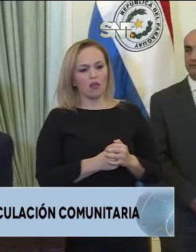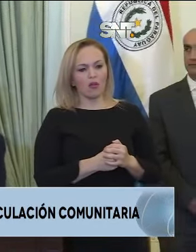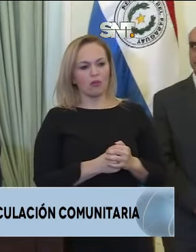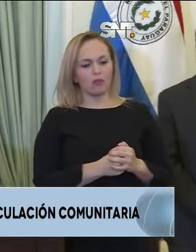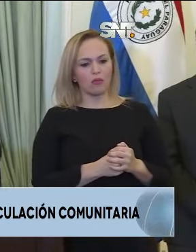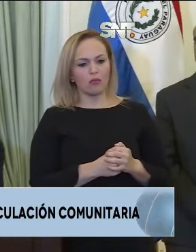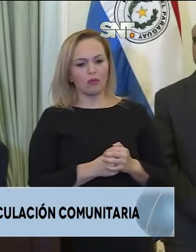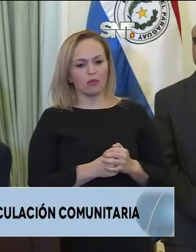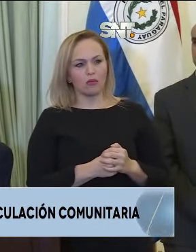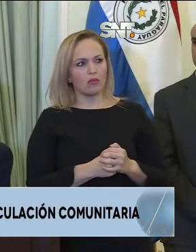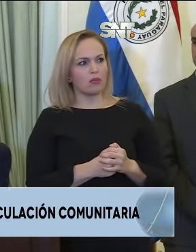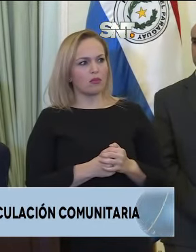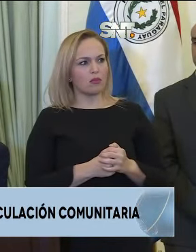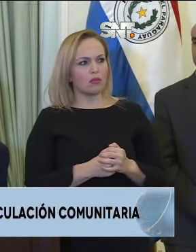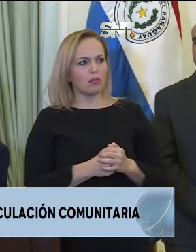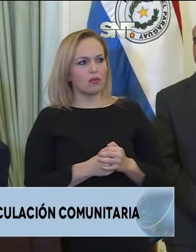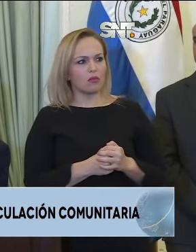Te voy a responder.